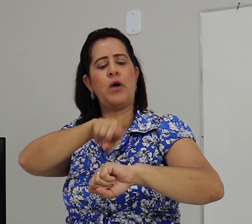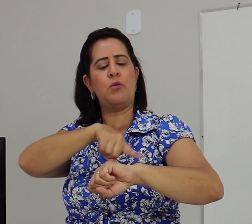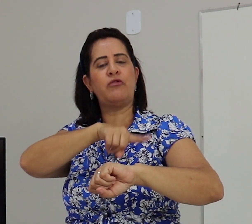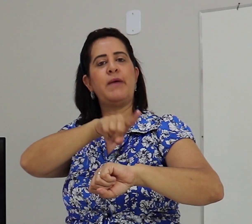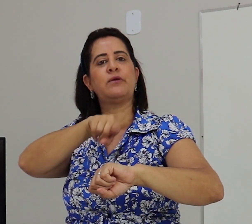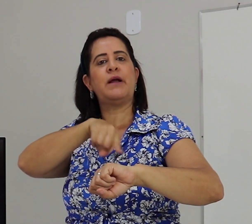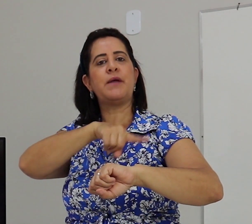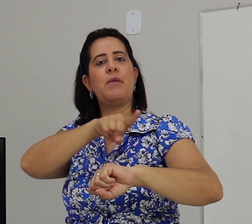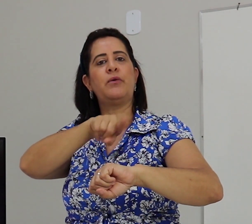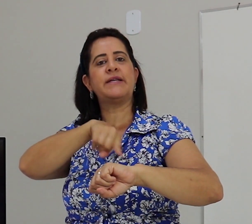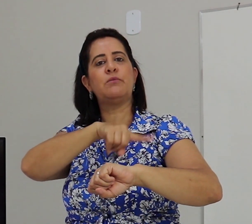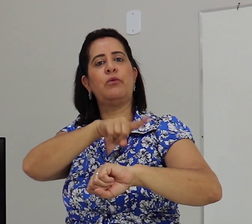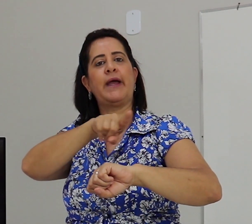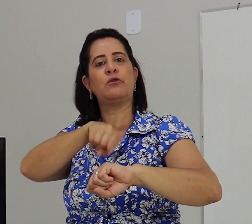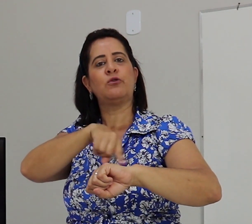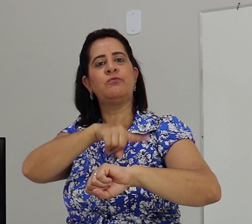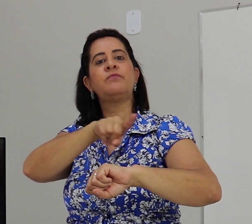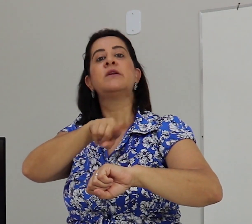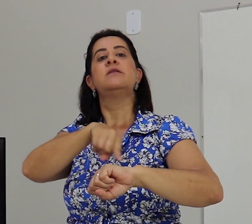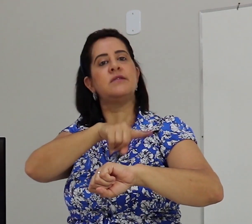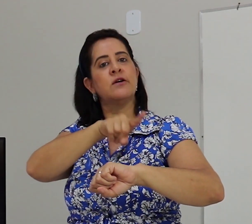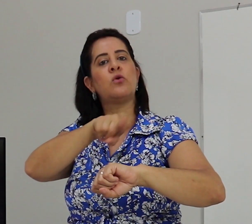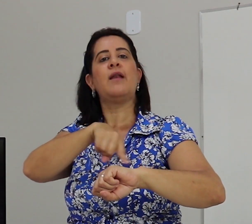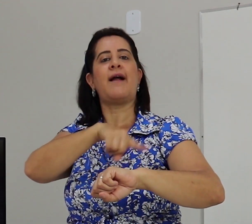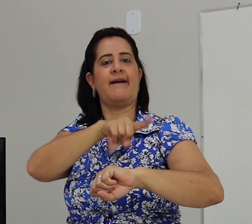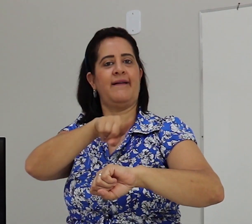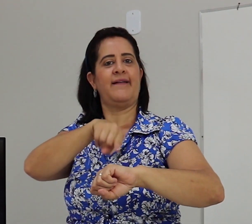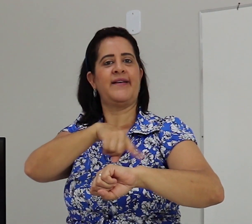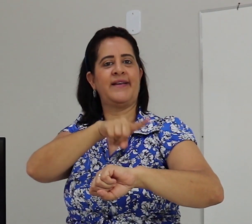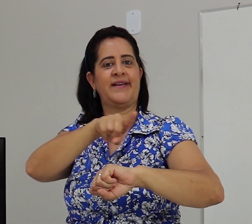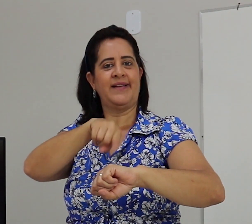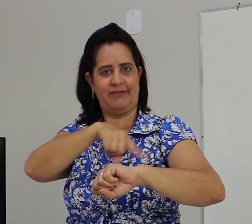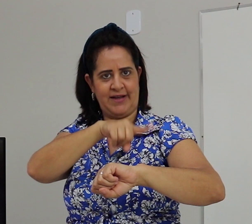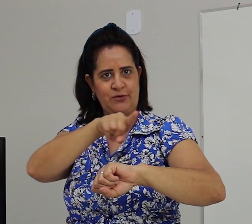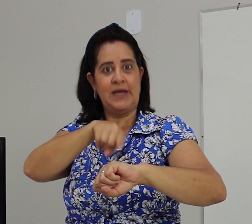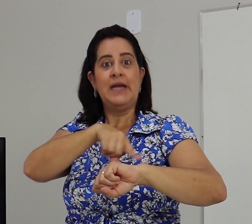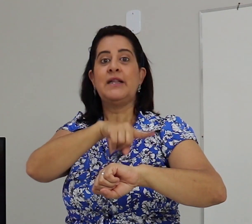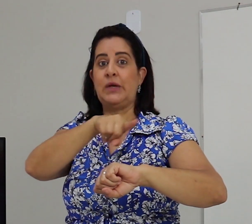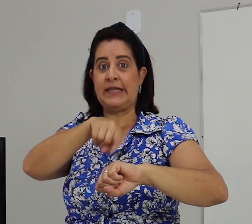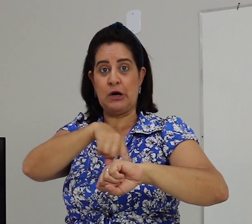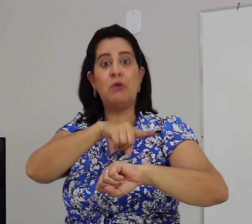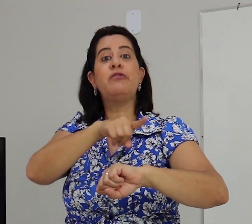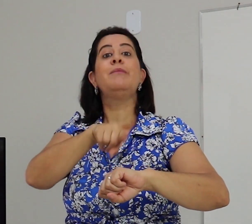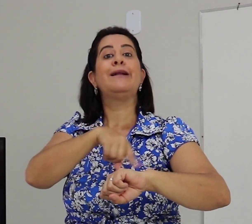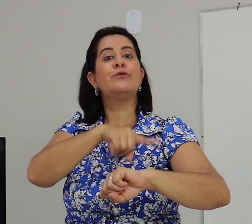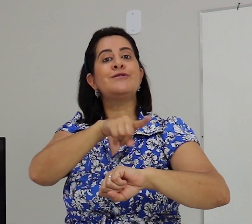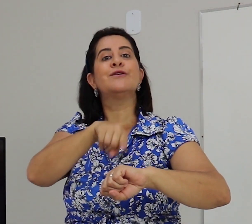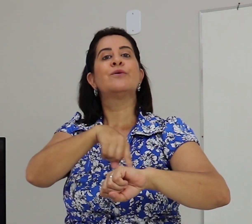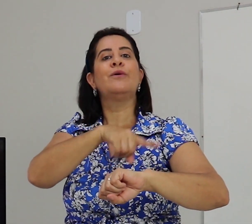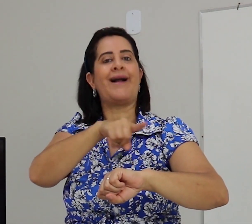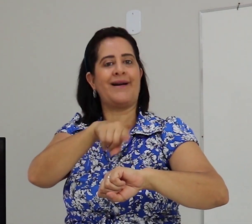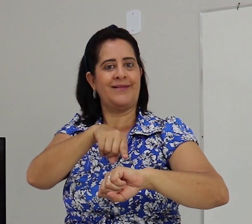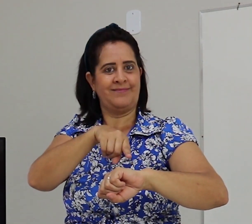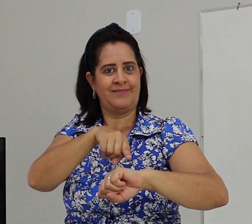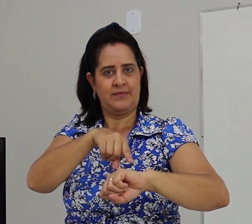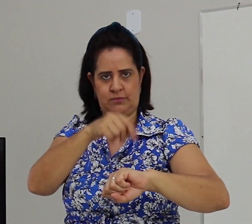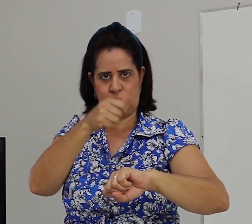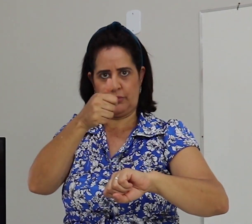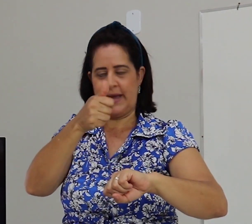o movimento da minha mão nesse momento? Circular. Tá vendo? Então ele tem um movimento circular. Tudo